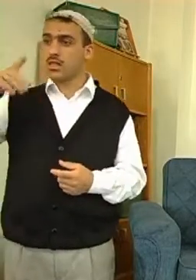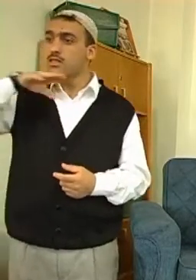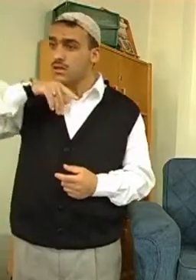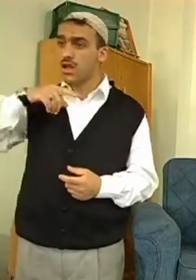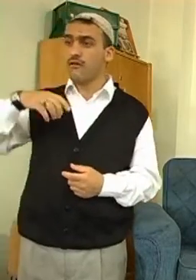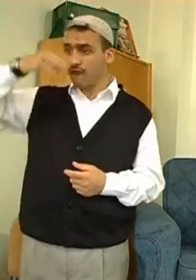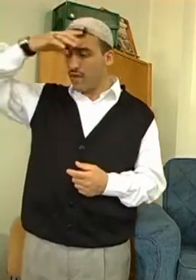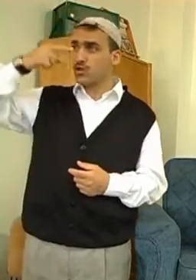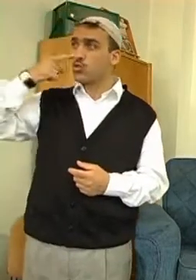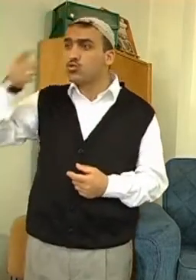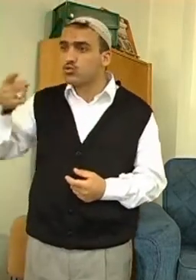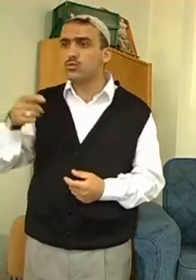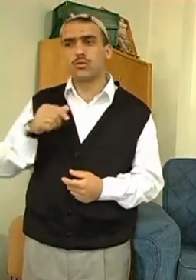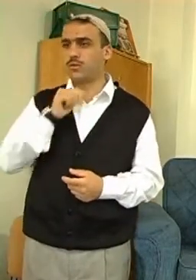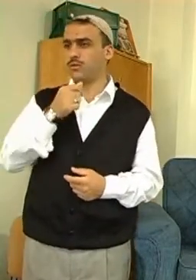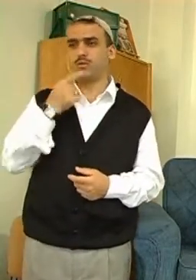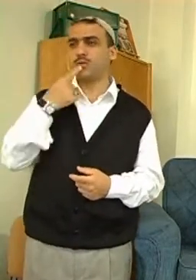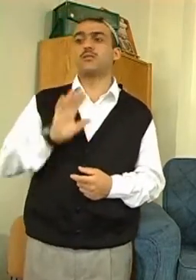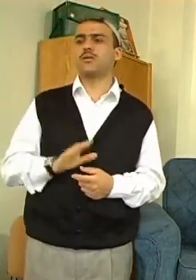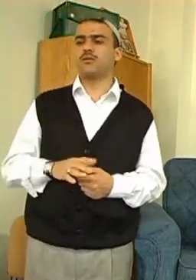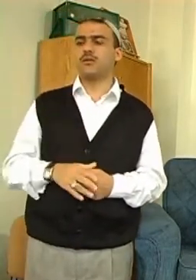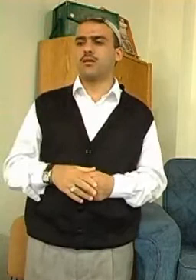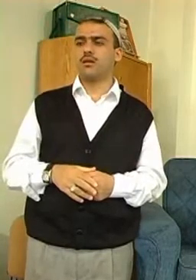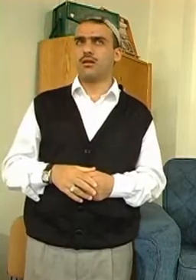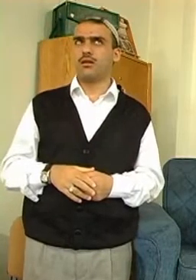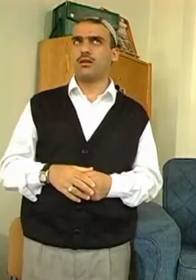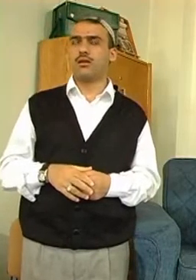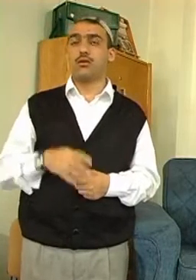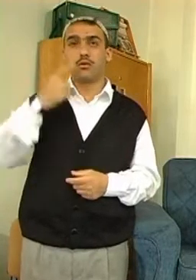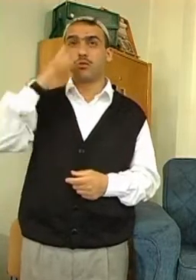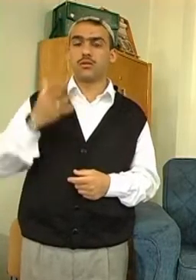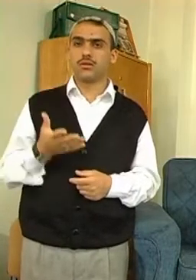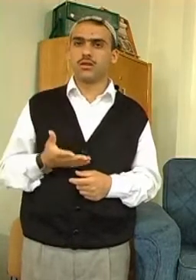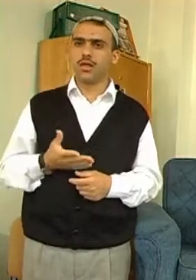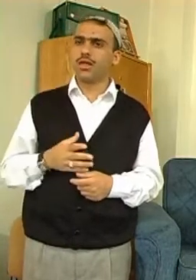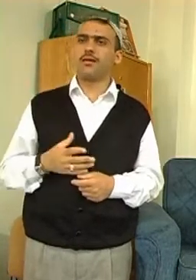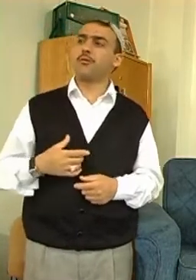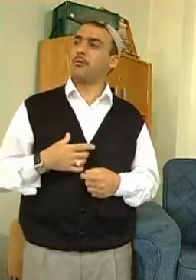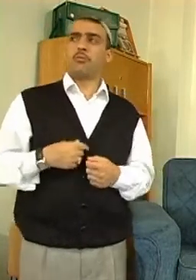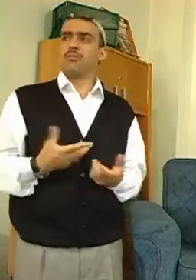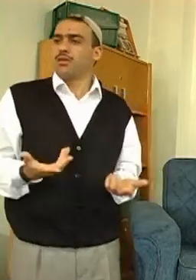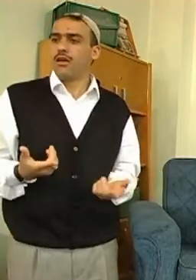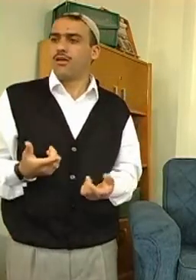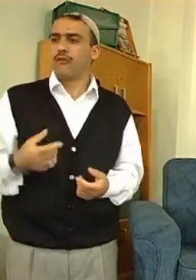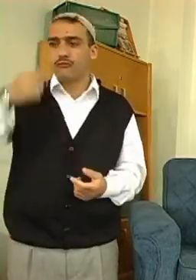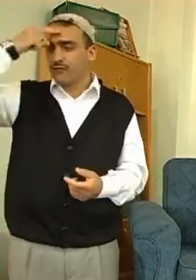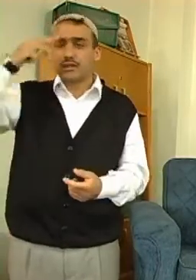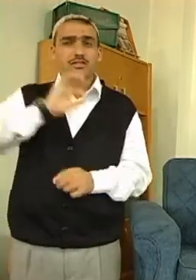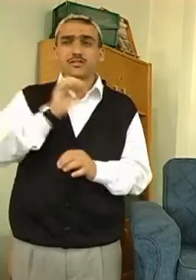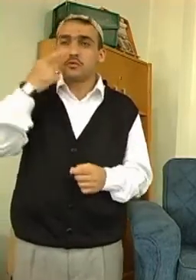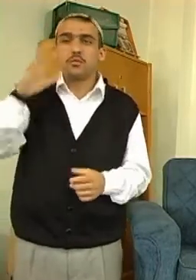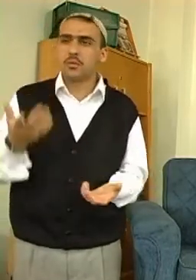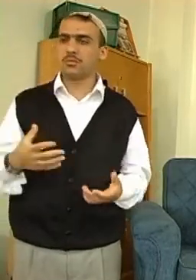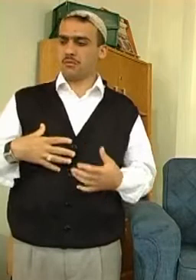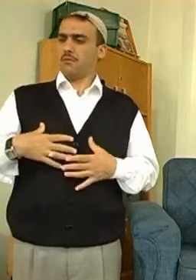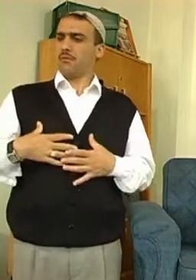Orada bir çorba içmiş. Onun çorbasını içmiş. Allah Allah. Şimdi Sultan Abdülhamid'in çorbasını içmek adamı şeref kazandırırsa. Buradan